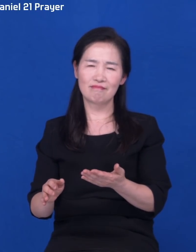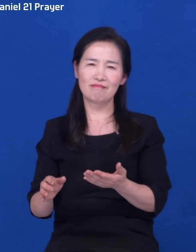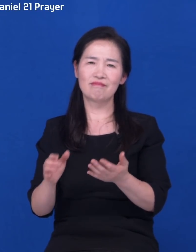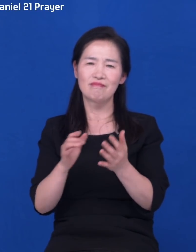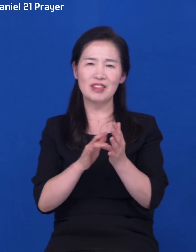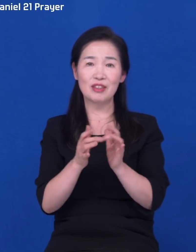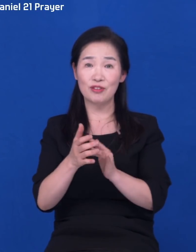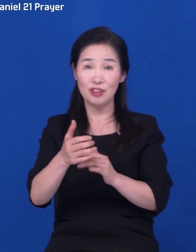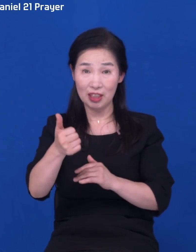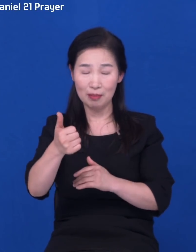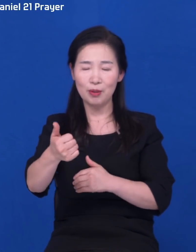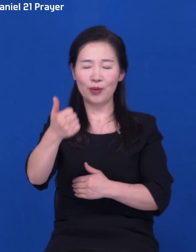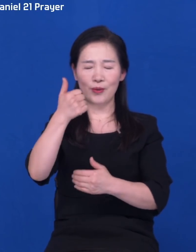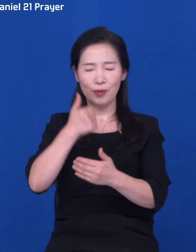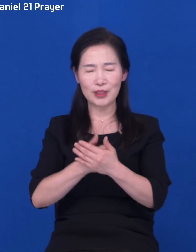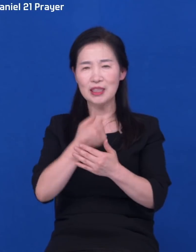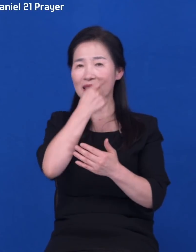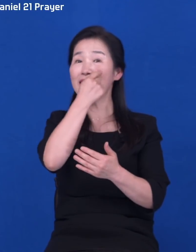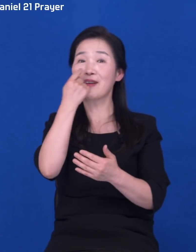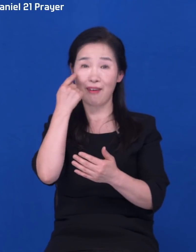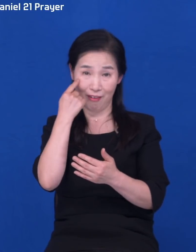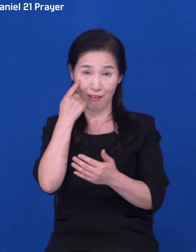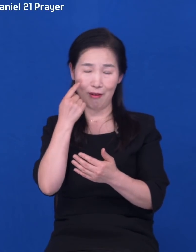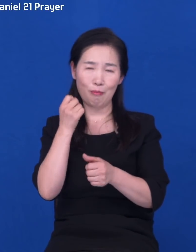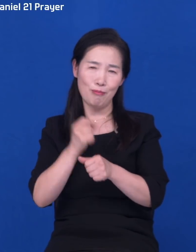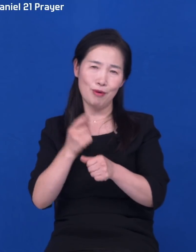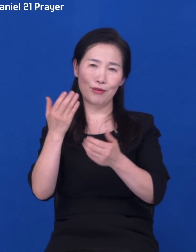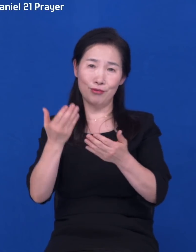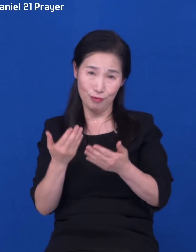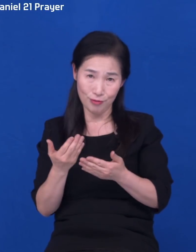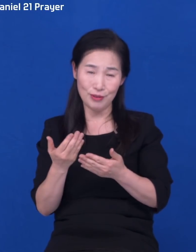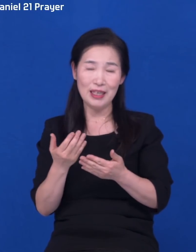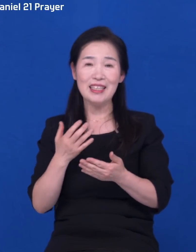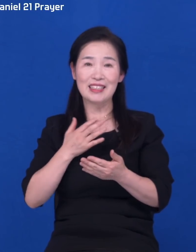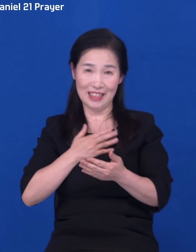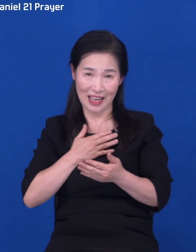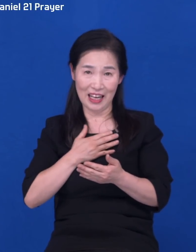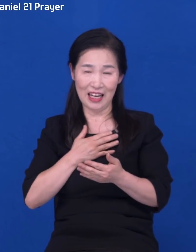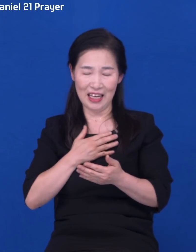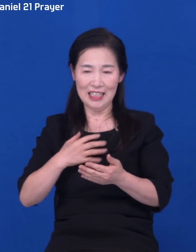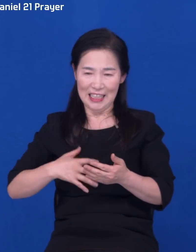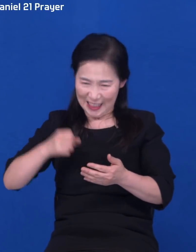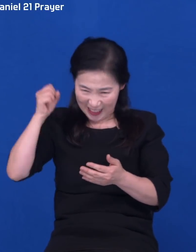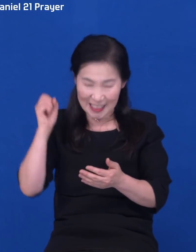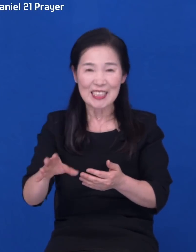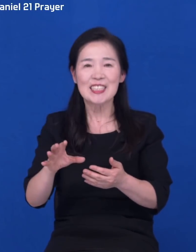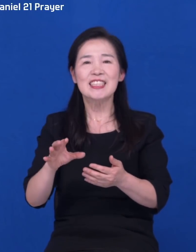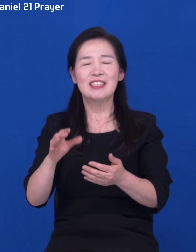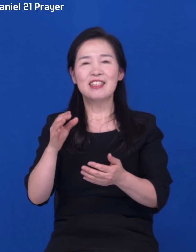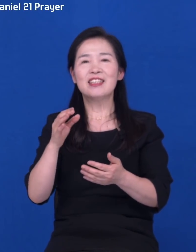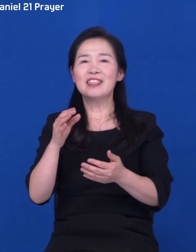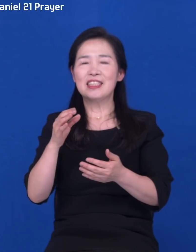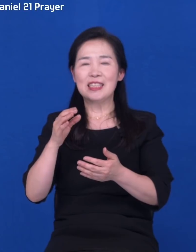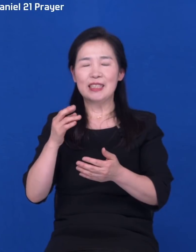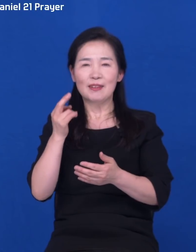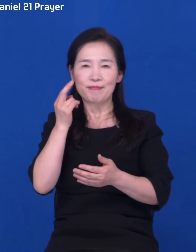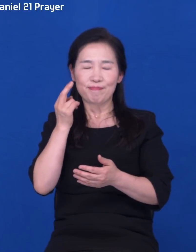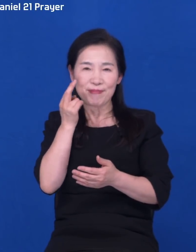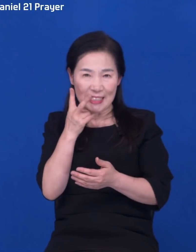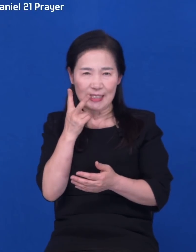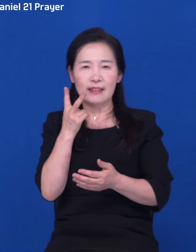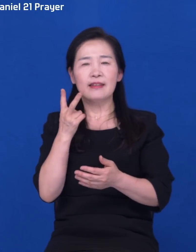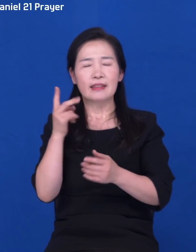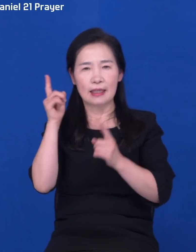증거를 보여주셨는데 나도 예수님 만난 증거 하나 있어야지. 내가 가슴에 훈장 하나 확 받아버릴 거야. 이렇게 생각하고